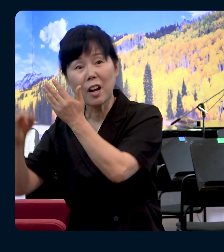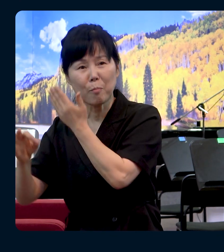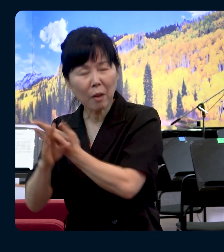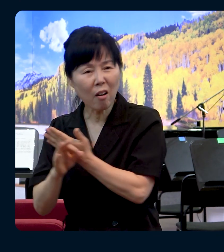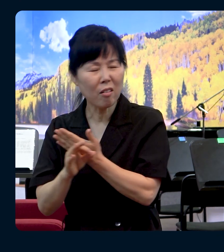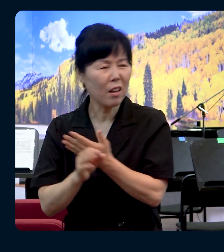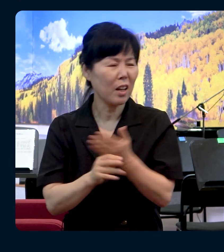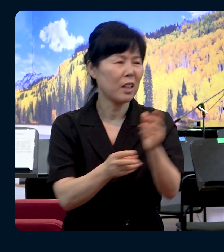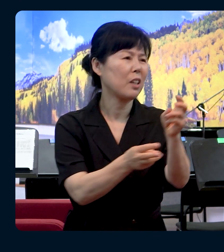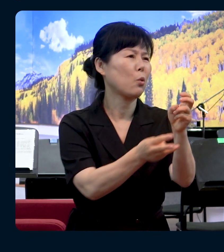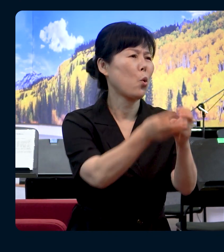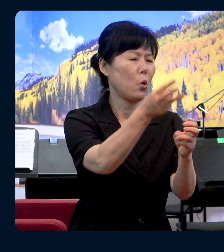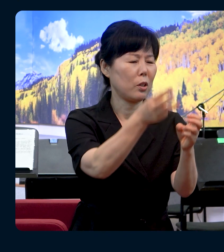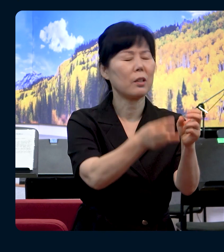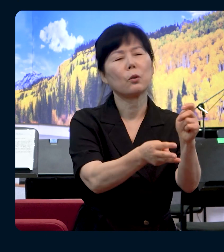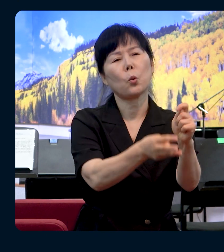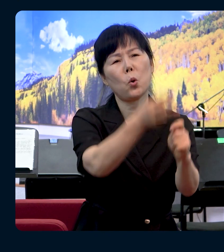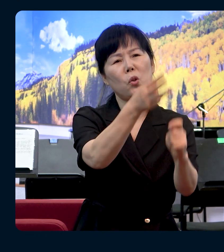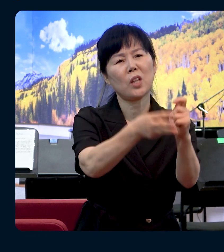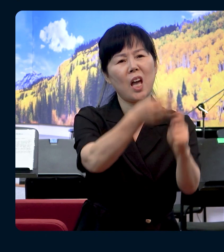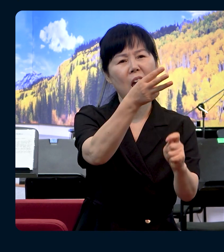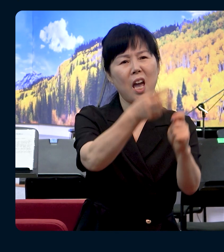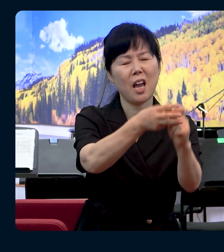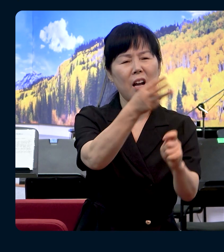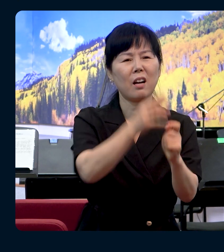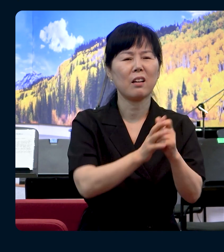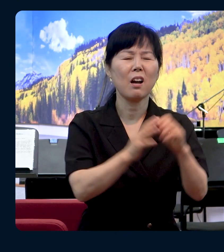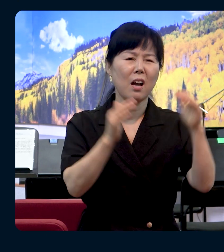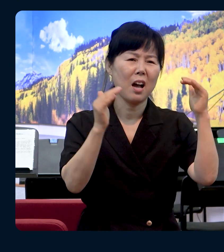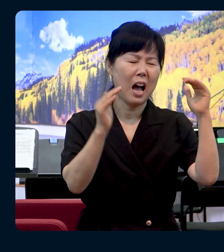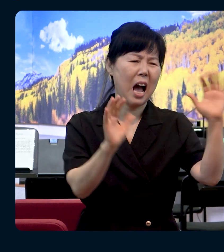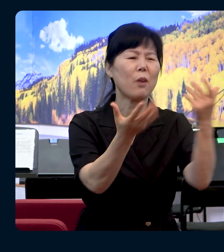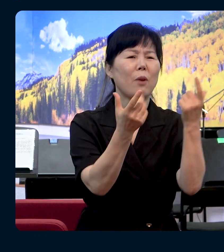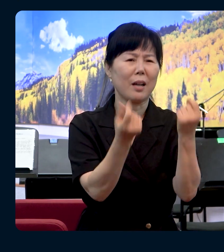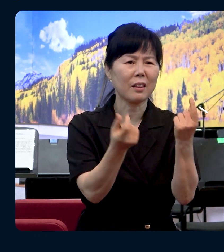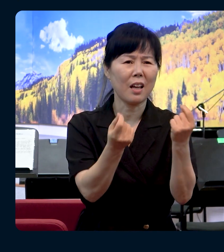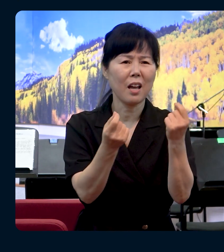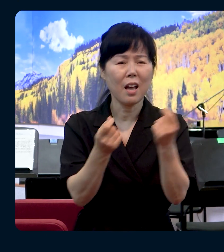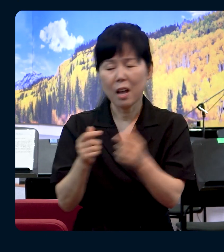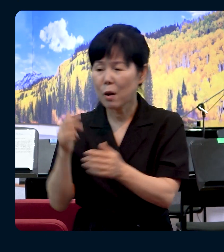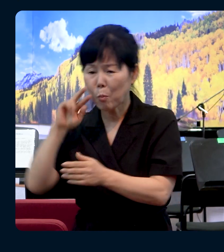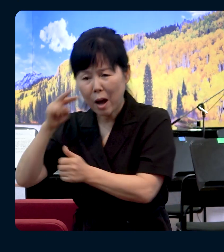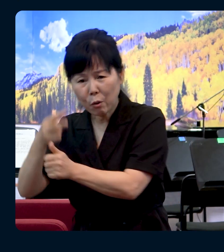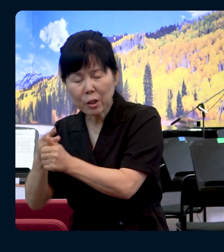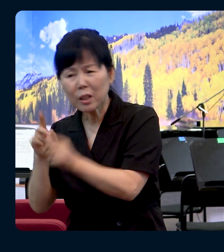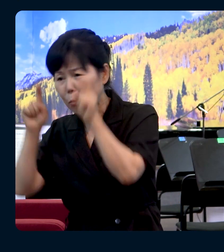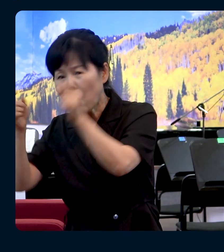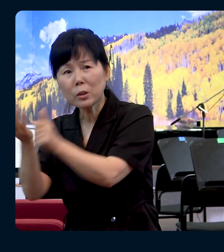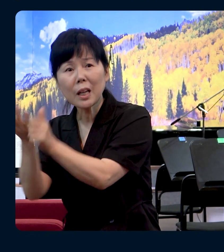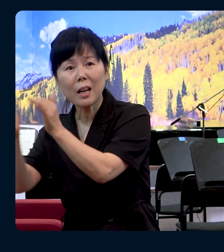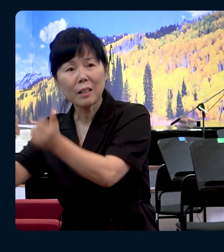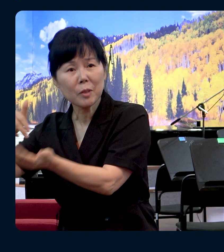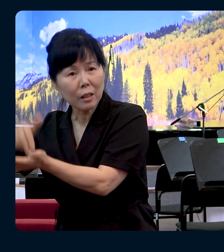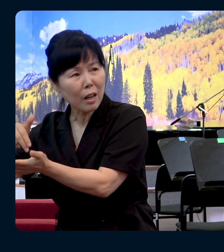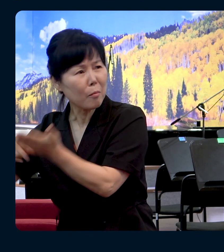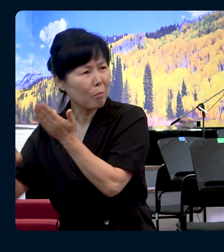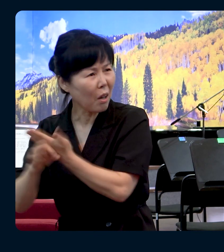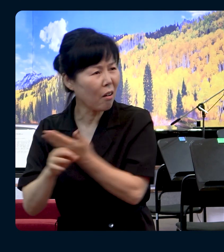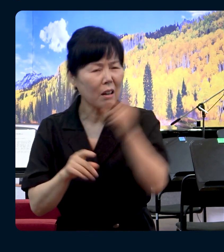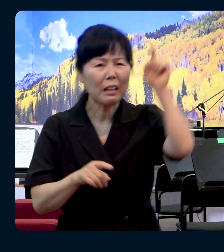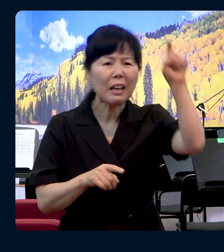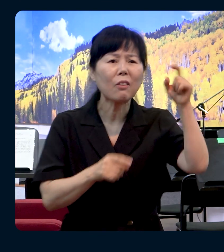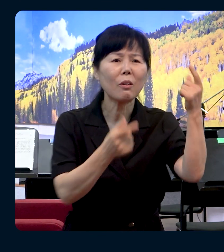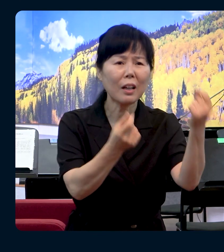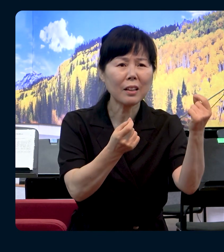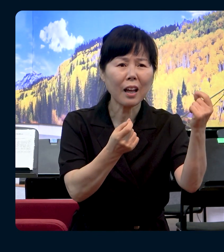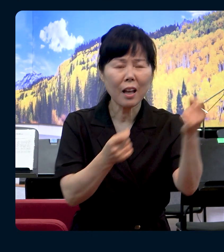바울이 목자라고 한다면 그들은 그냥 양이에요. 바울이 선생이라고 한다면 그들은 그냥 학생이에요.